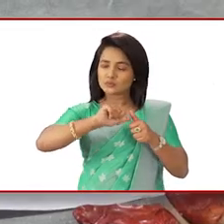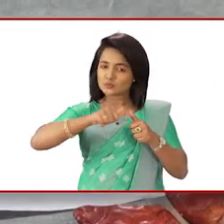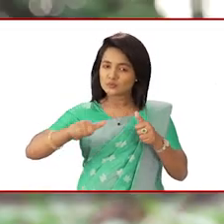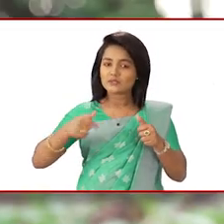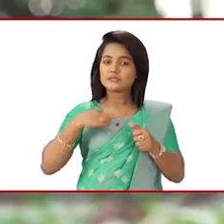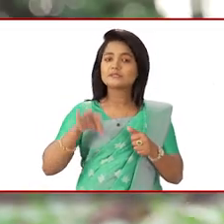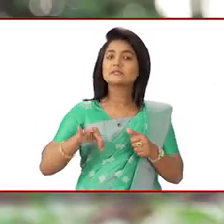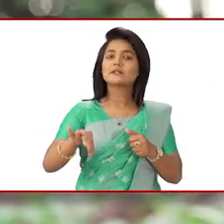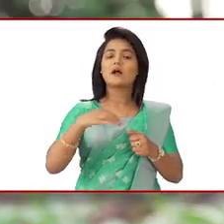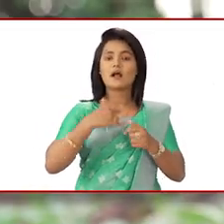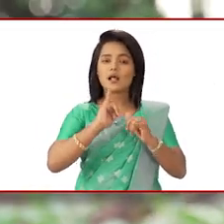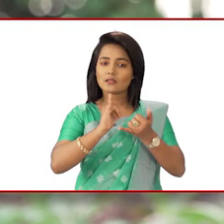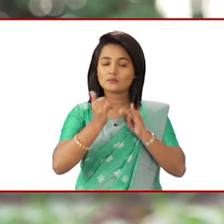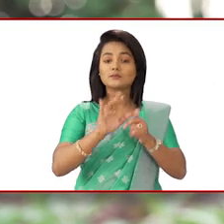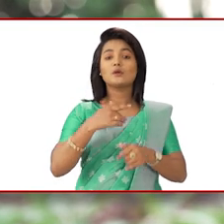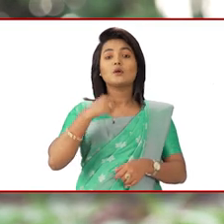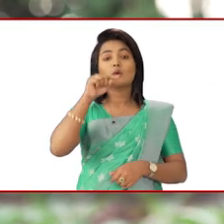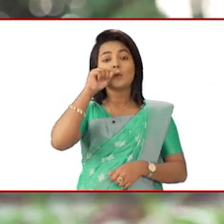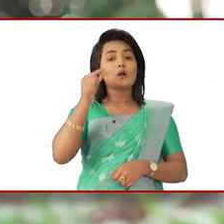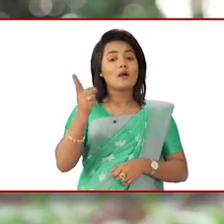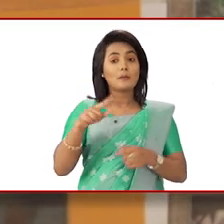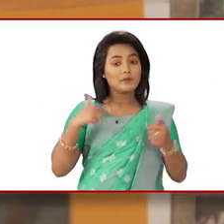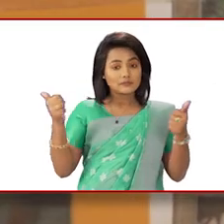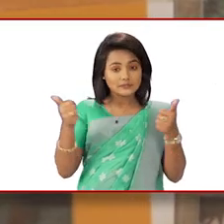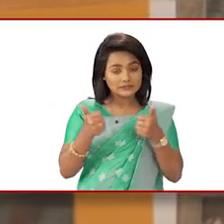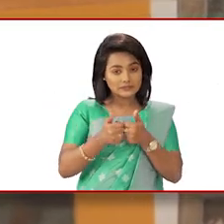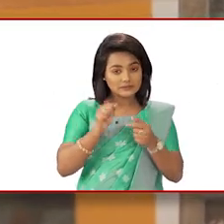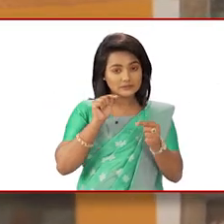করি। আর যখন পুরুষদের মাধ্যমে করি তখন দেখা যাচ্ছে কোনো